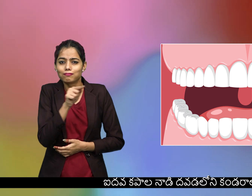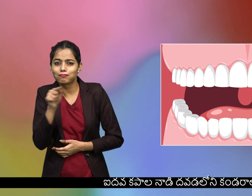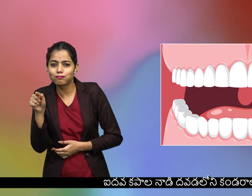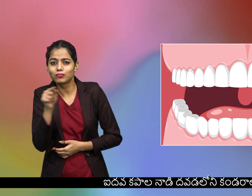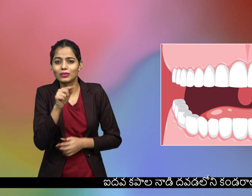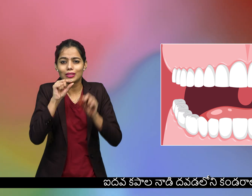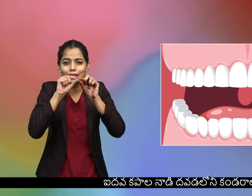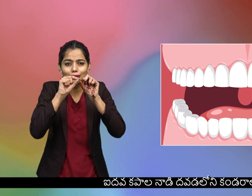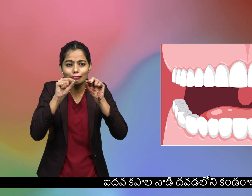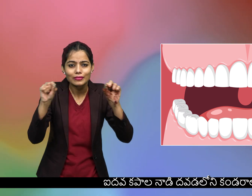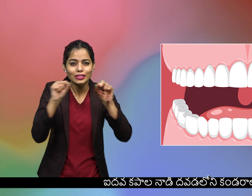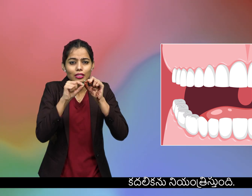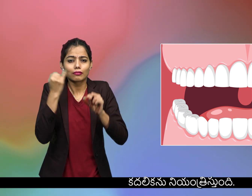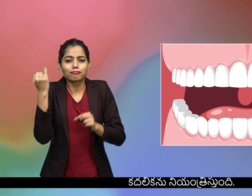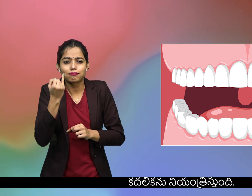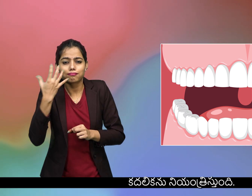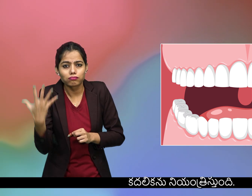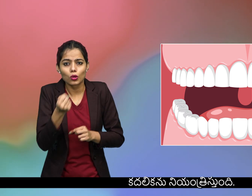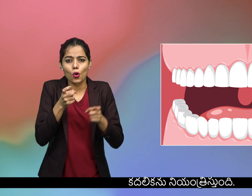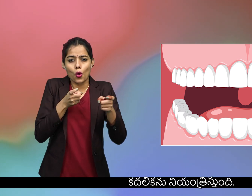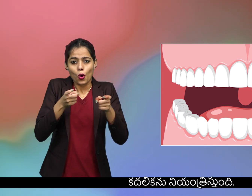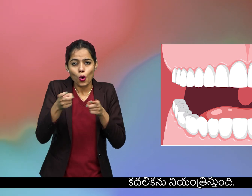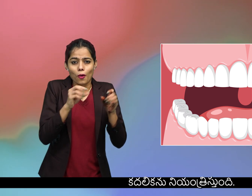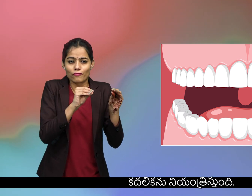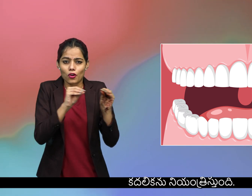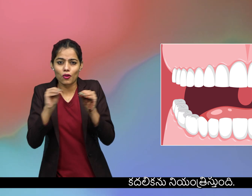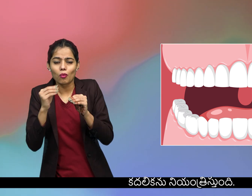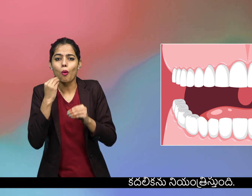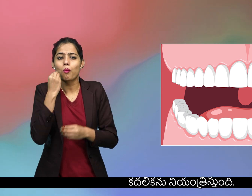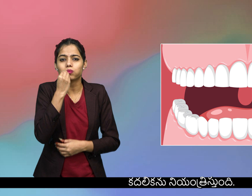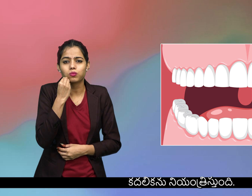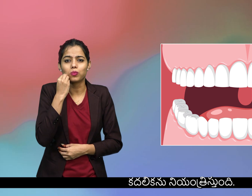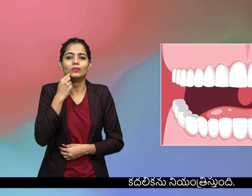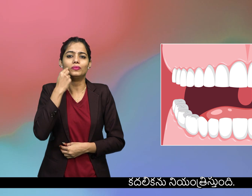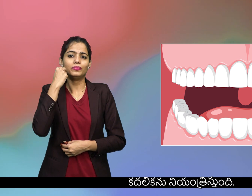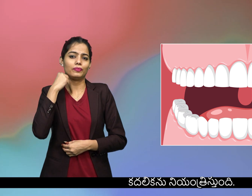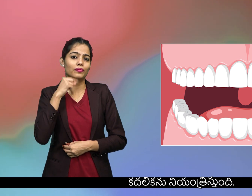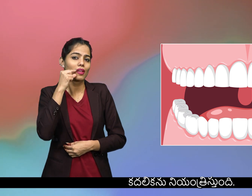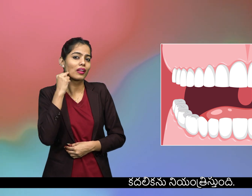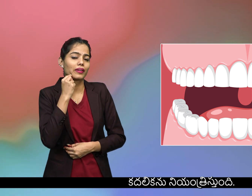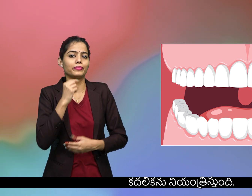5వ కపాలనాడి దవడలోని కండరాల కదలికను నియంత్రిస్తుంది.